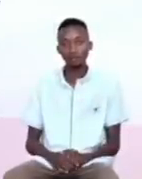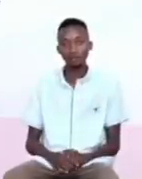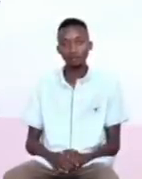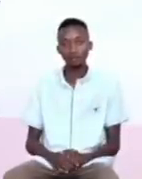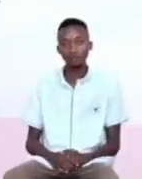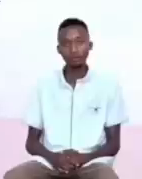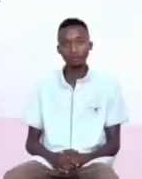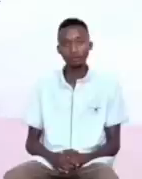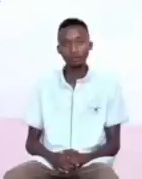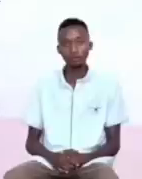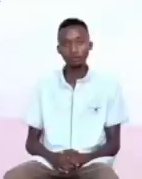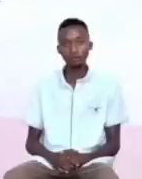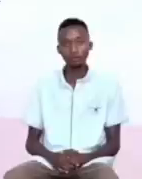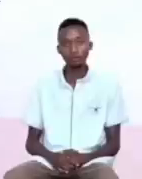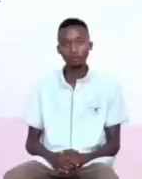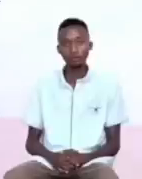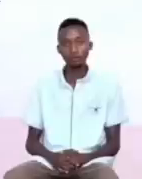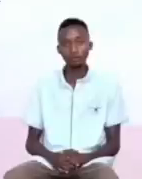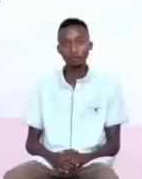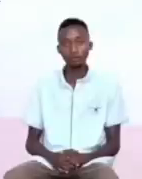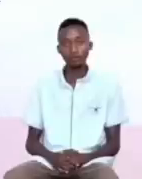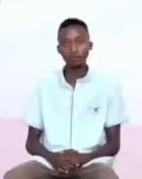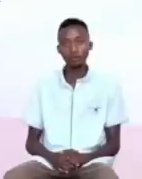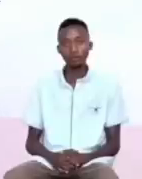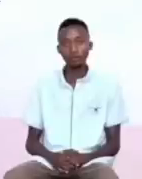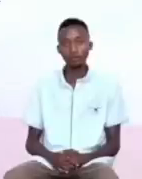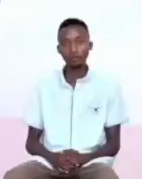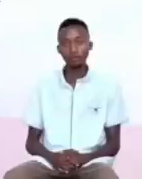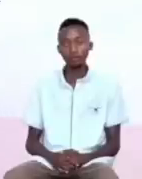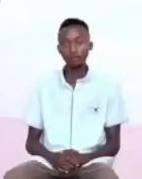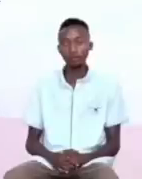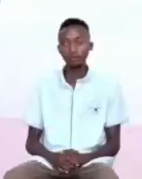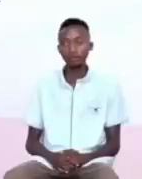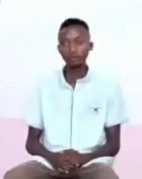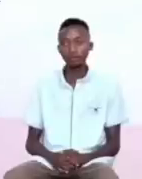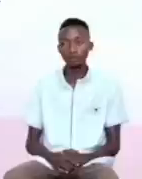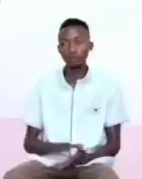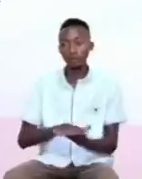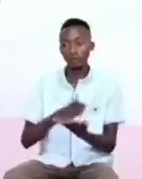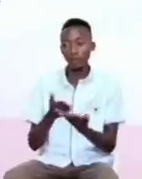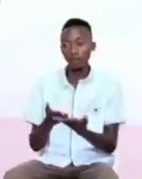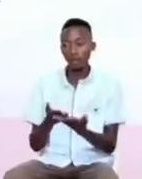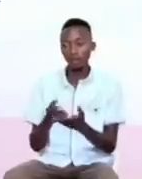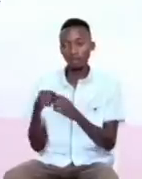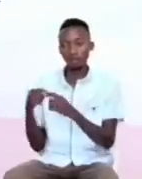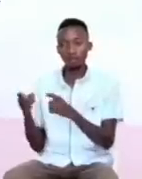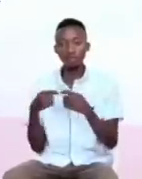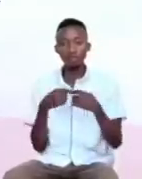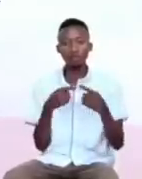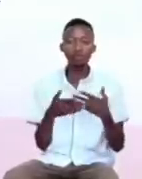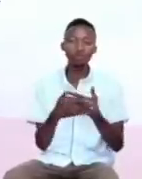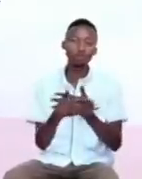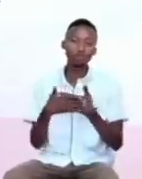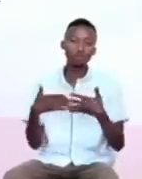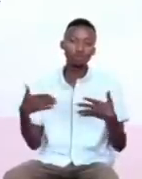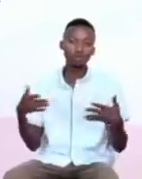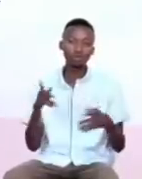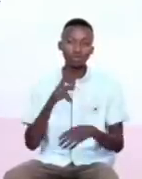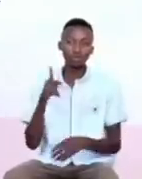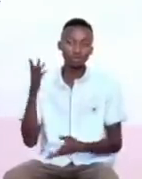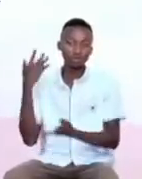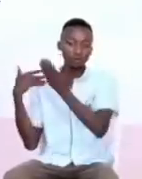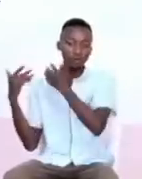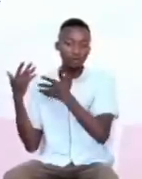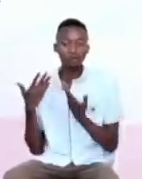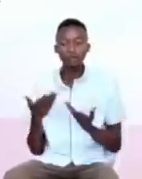Na wasomaji wa Biblia, usipende tafsiri, kuwa na tafsiri nyingi. Fungu la ngapi ulisoma ndugu yangu? Fungu la